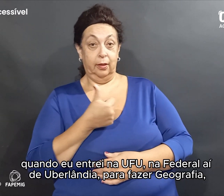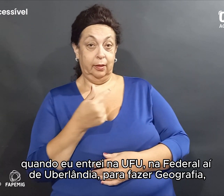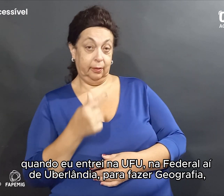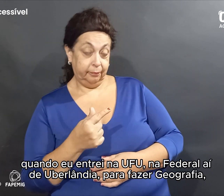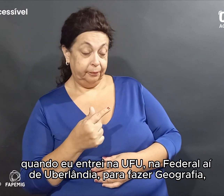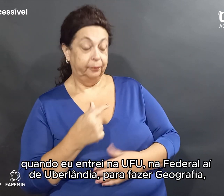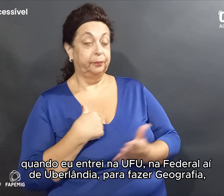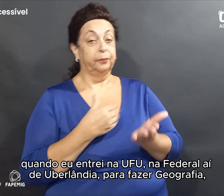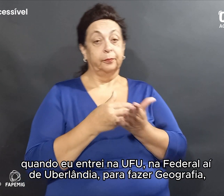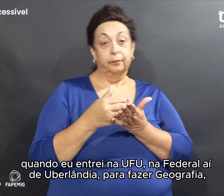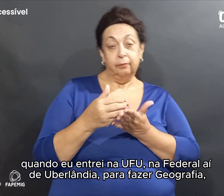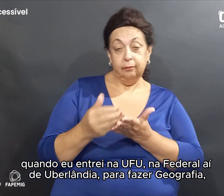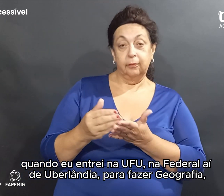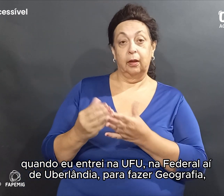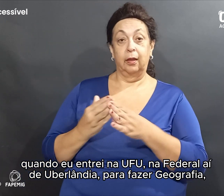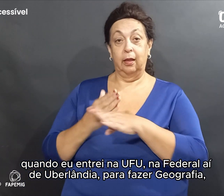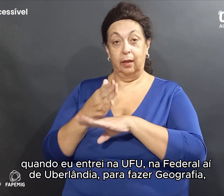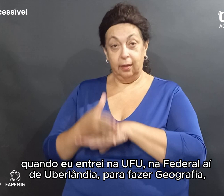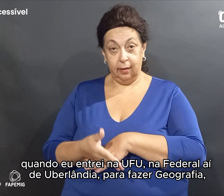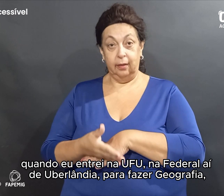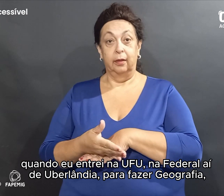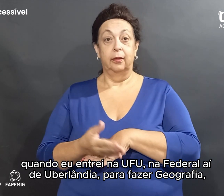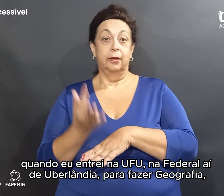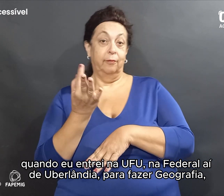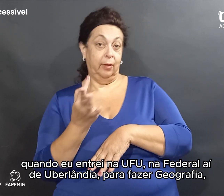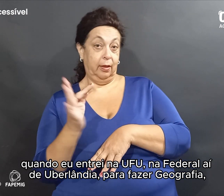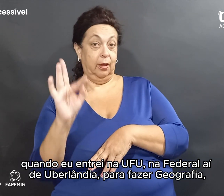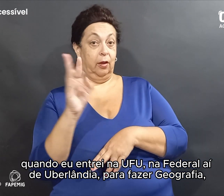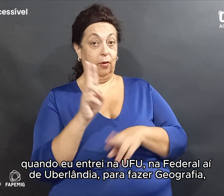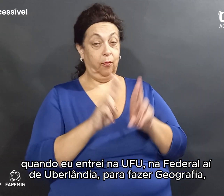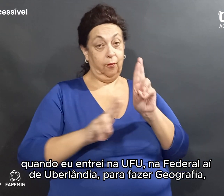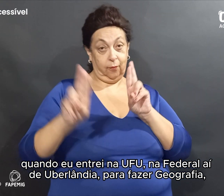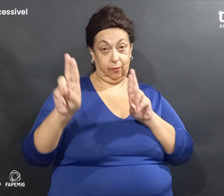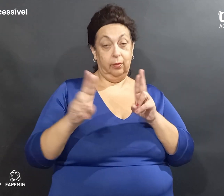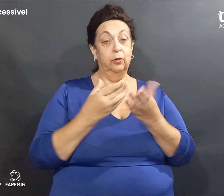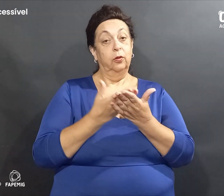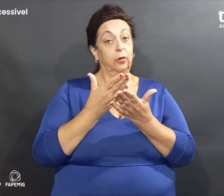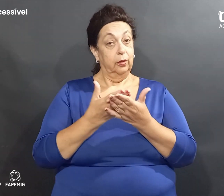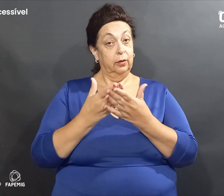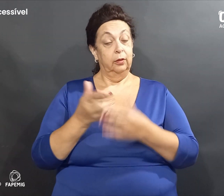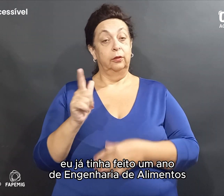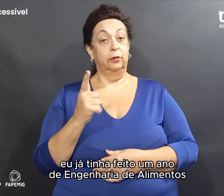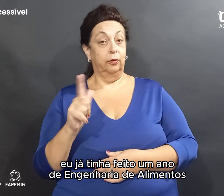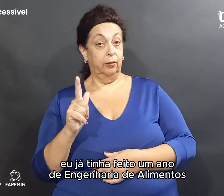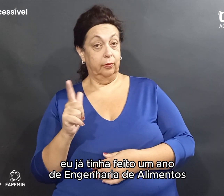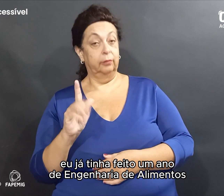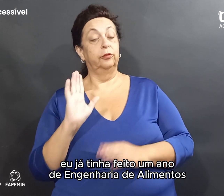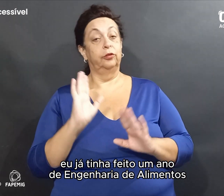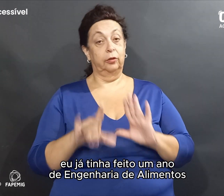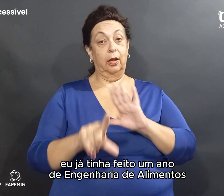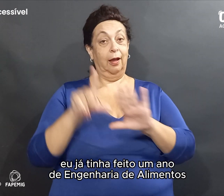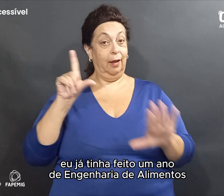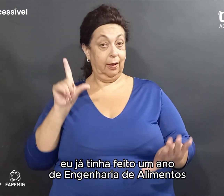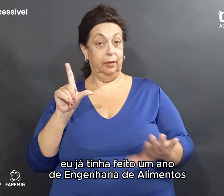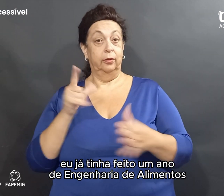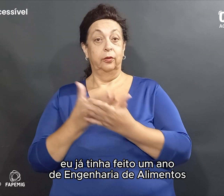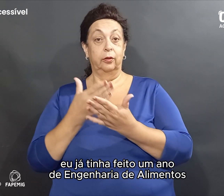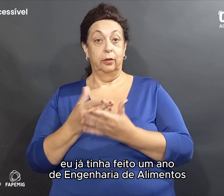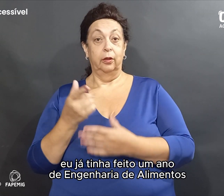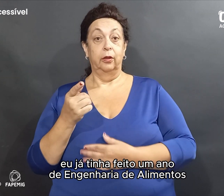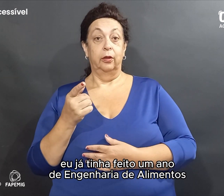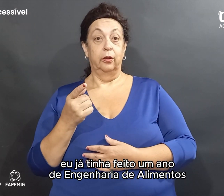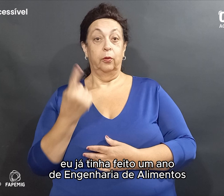2017, né, quando eu entrei na UFO, na Federal aí de Uberlândia, para fazer geografia. E nesse eu já tinha feito um ano de